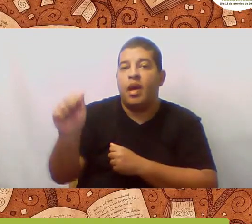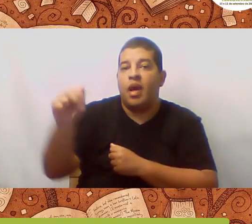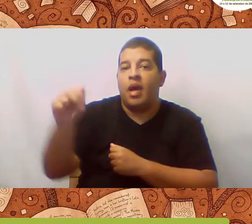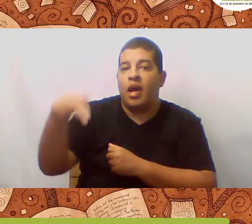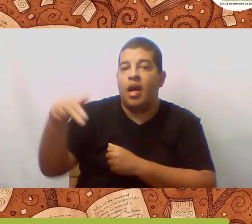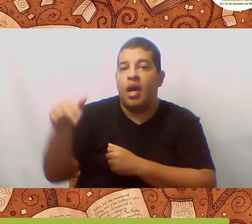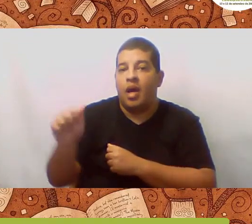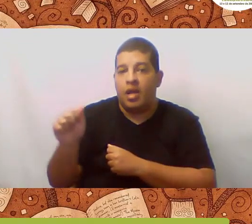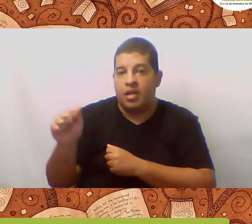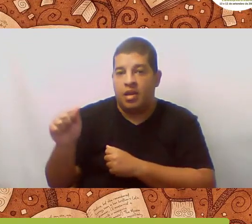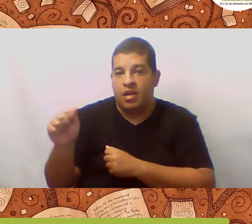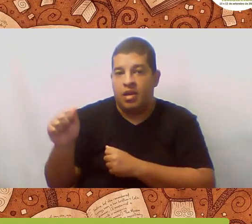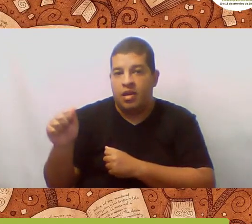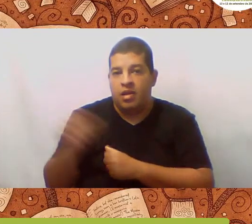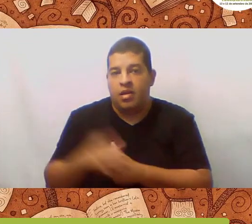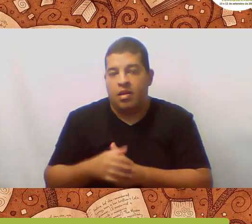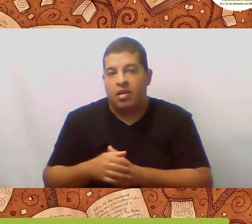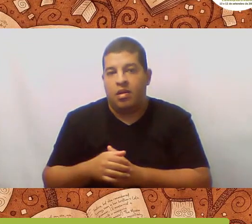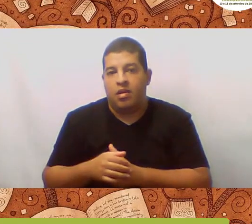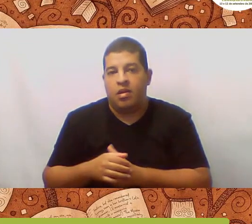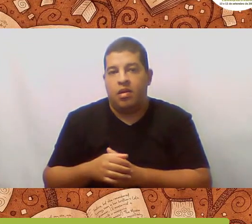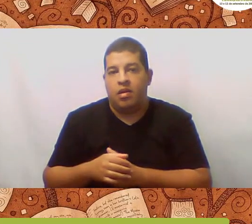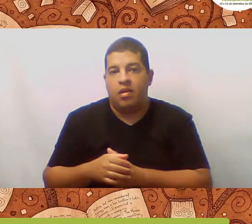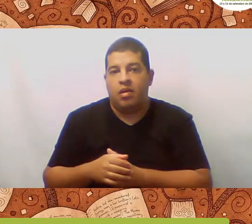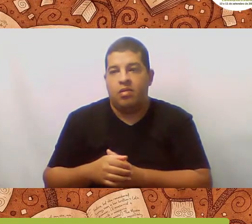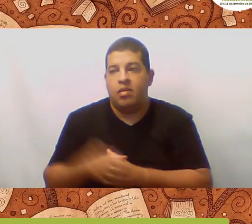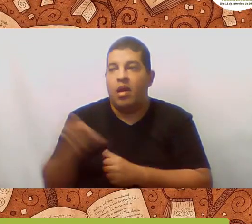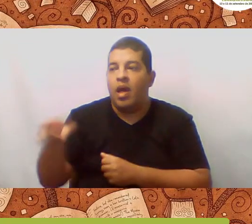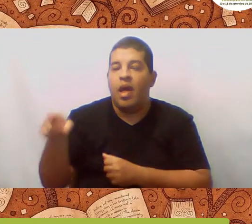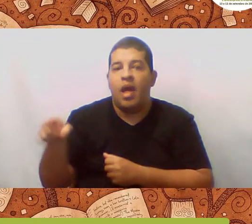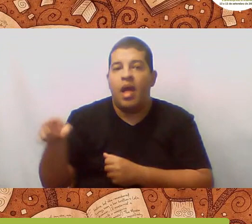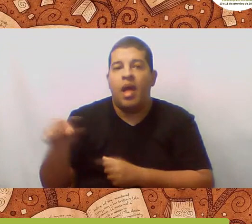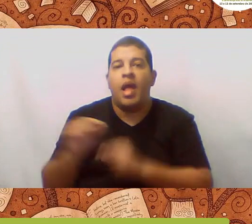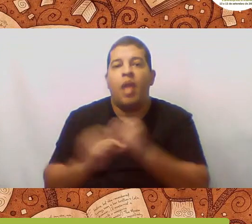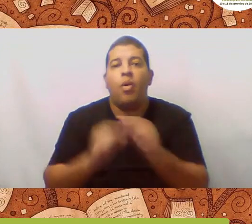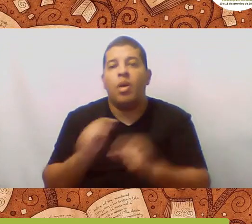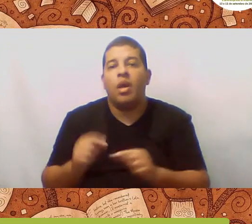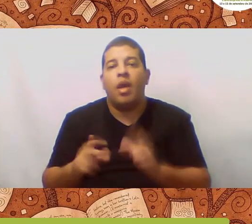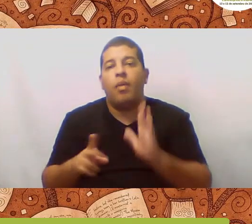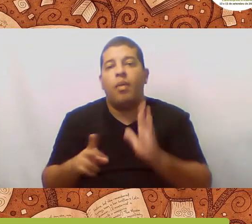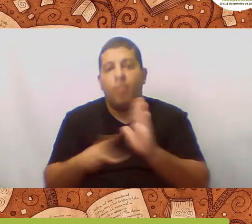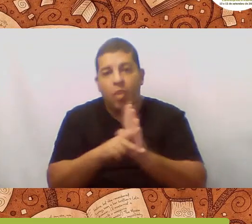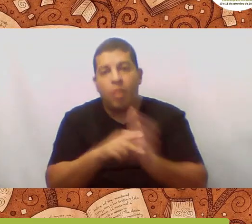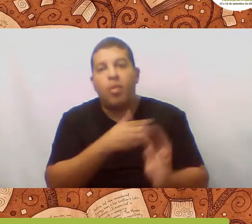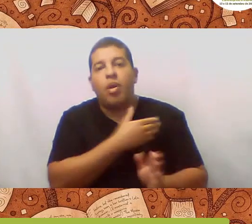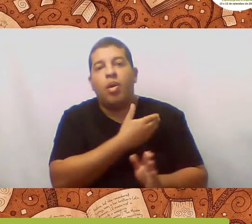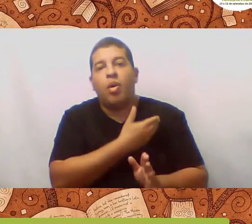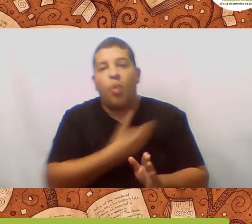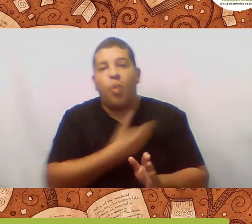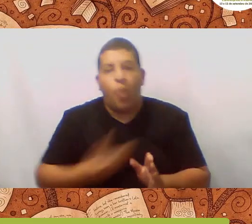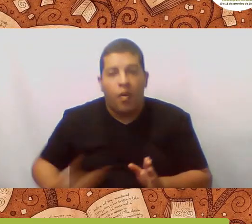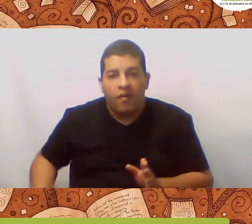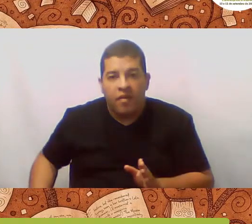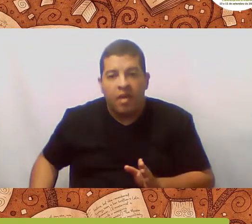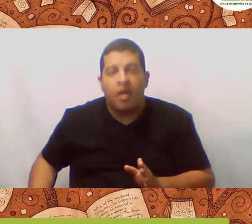Anna Hagner, que era uma ex-ministra das mulheres na Suécia, que